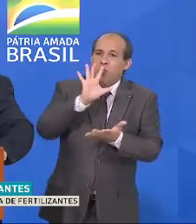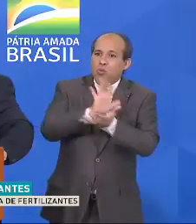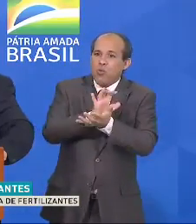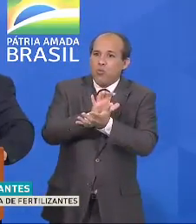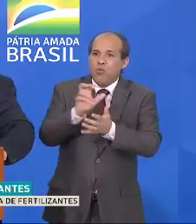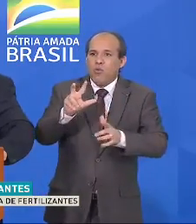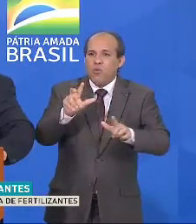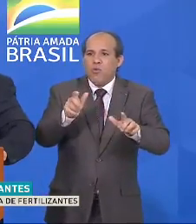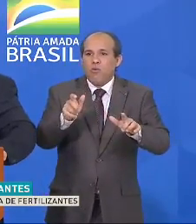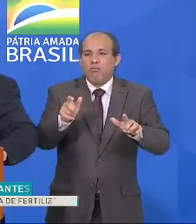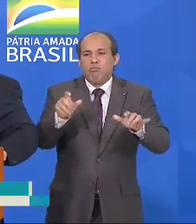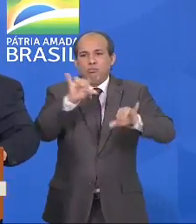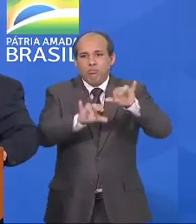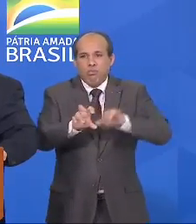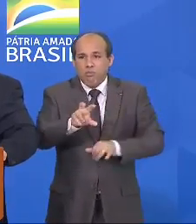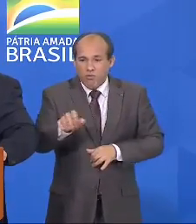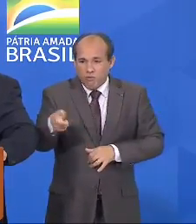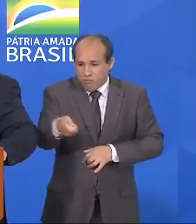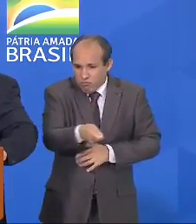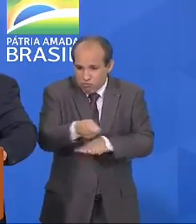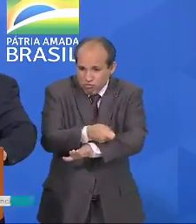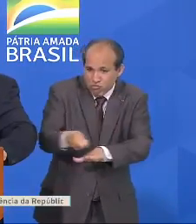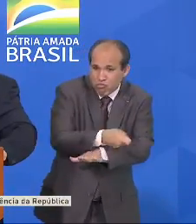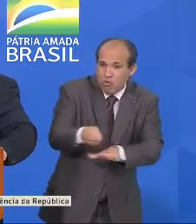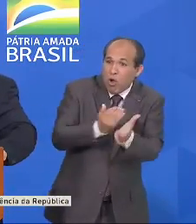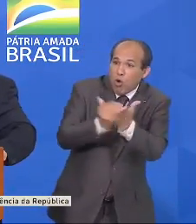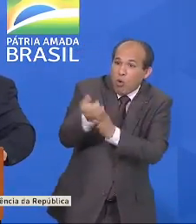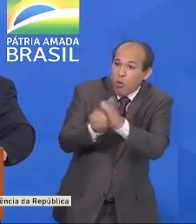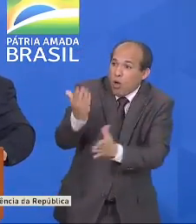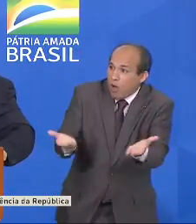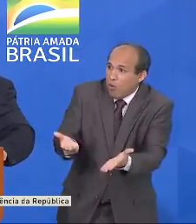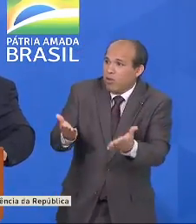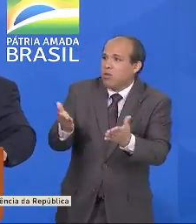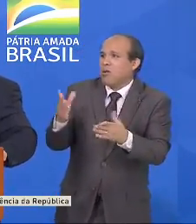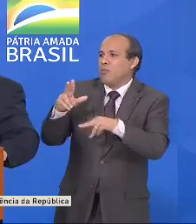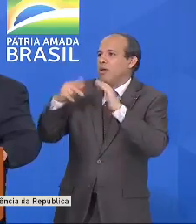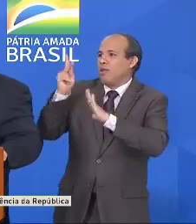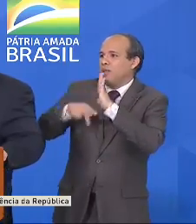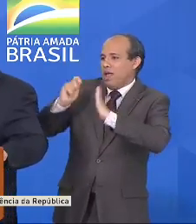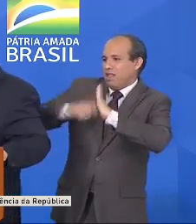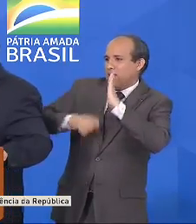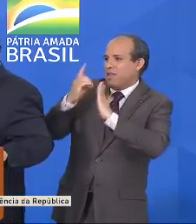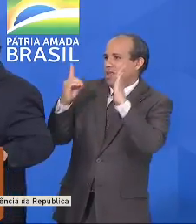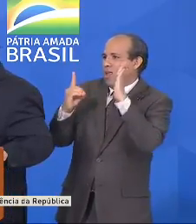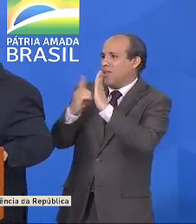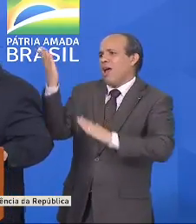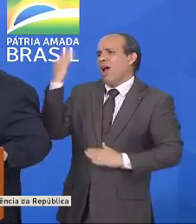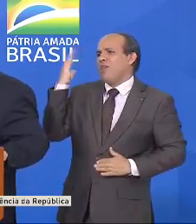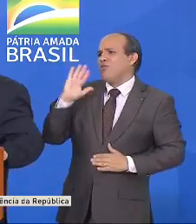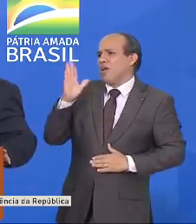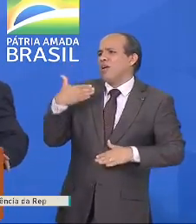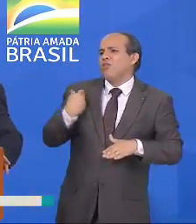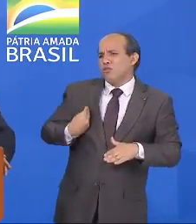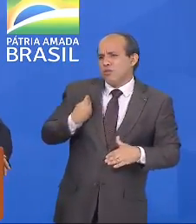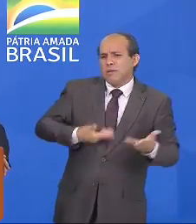O Conselho se instala hoje com a assinatura do decreto, já vem funcionando informalmente com a representatividade de todo o